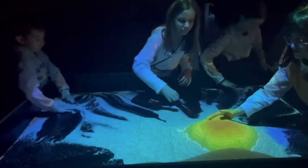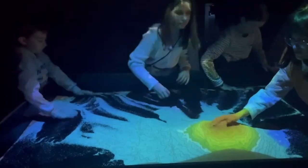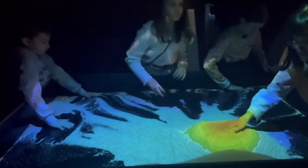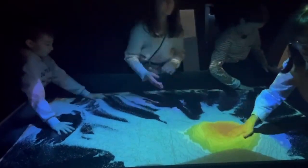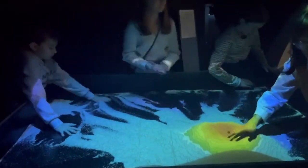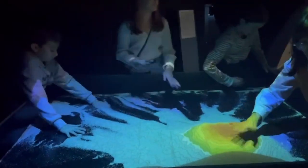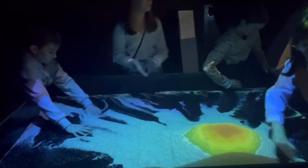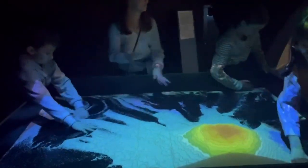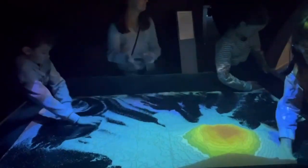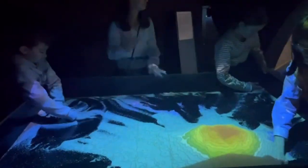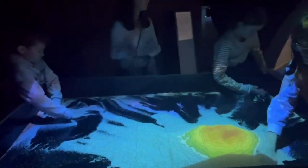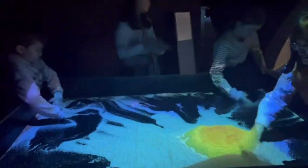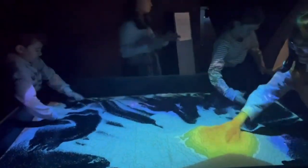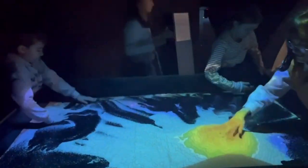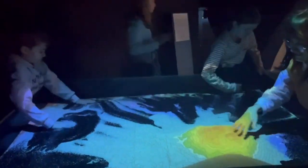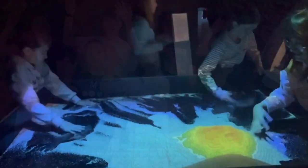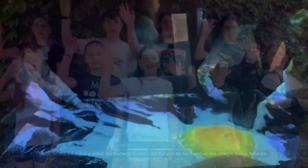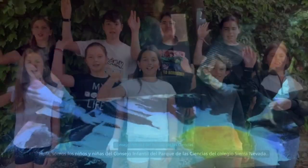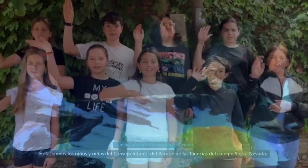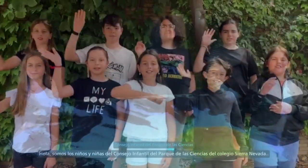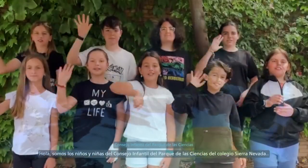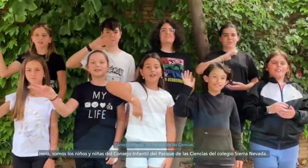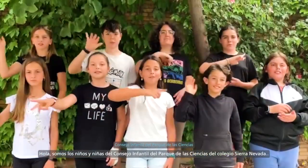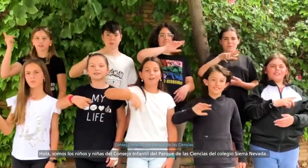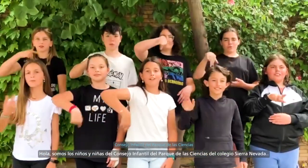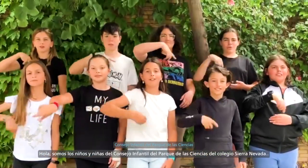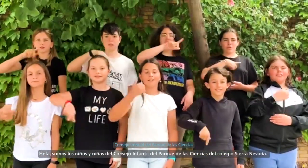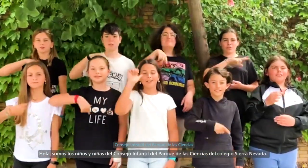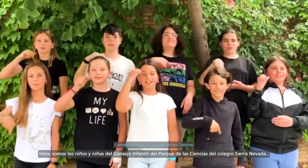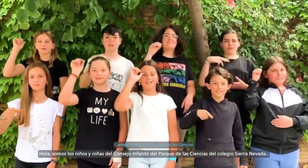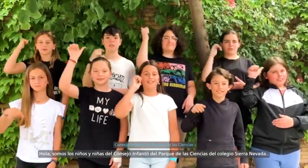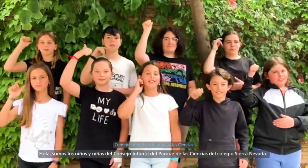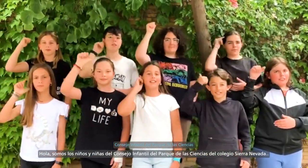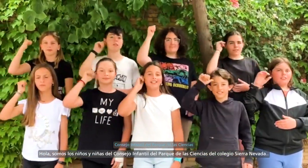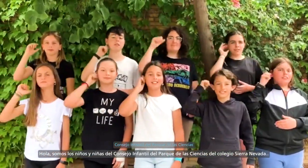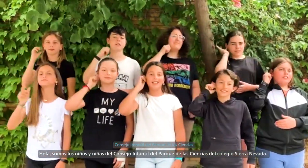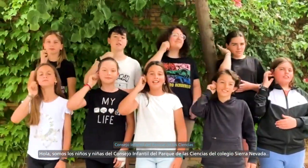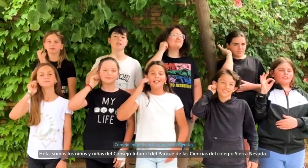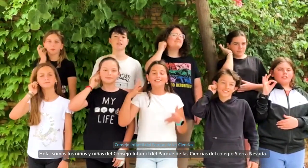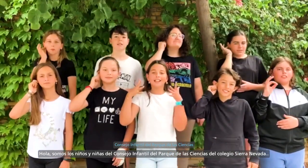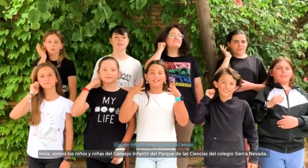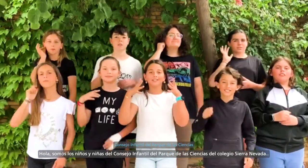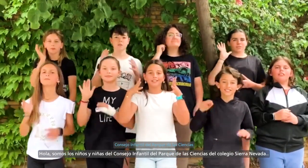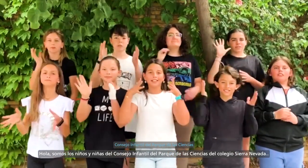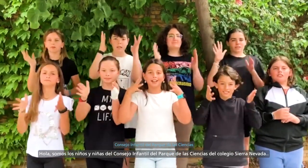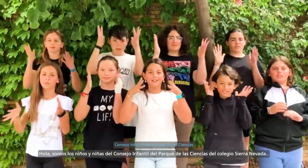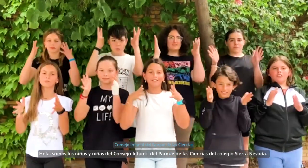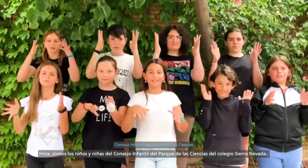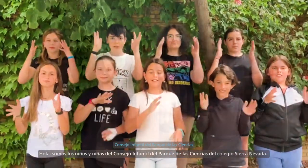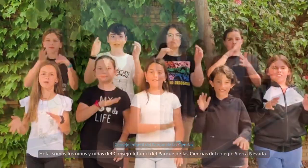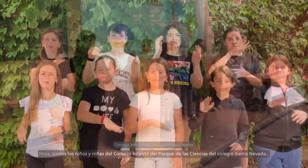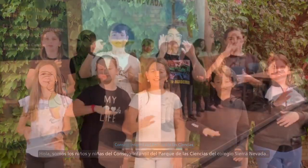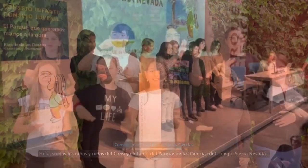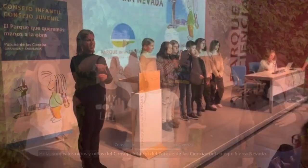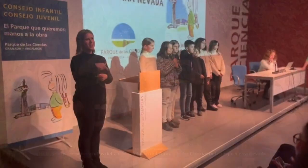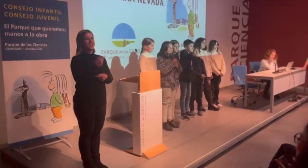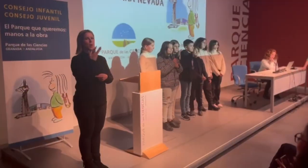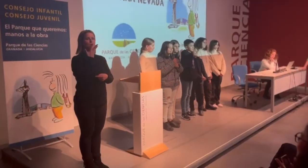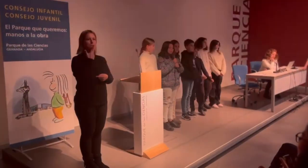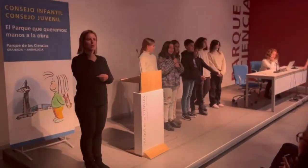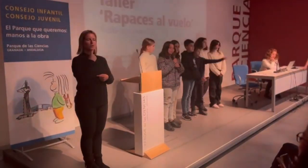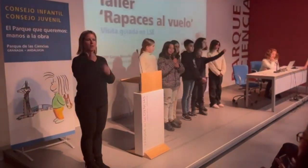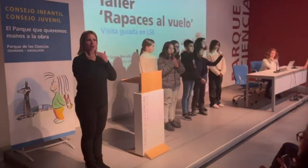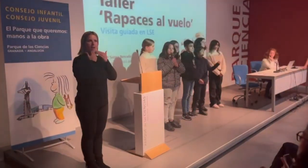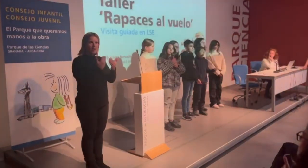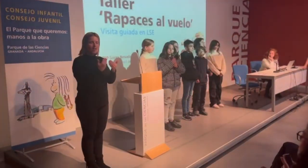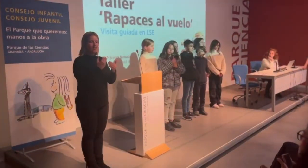Ciencia es un sitio muy divertido donde nos lo podemos pasar muy bien y ahora ya pues lo pueden disfrutar más personas. Nuevos consejeros y